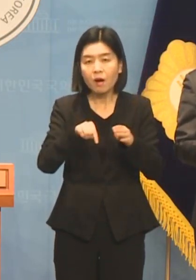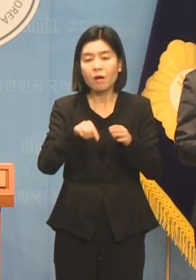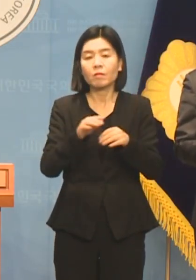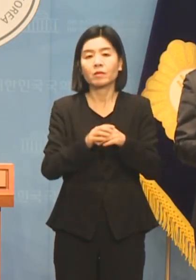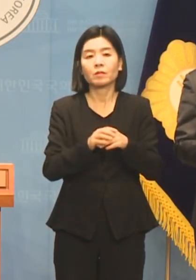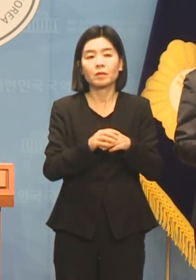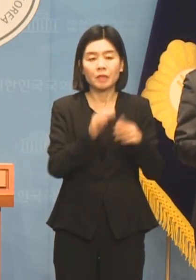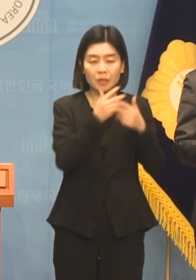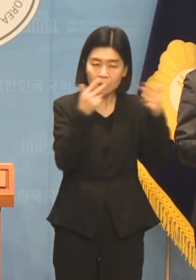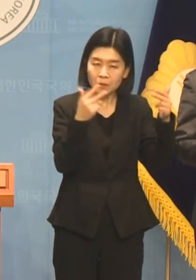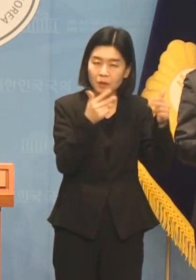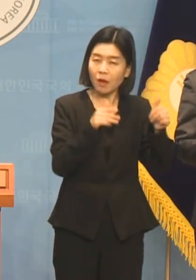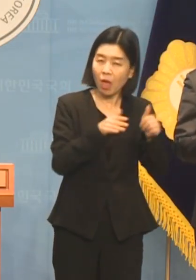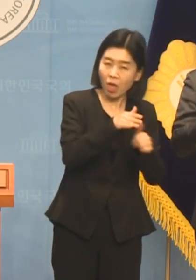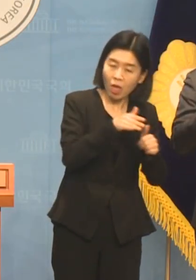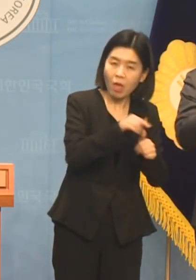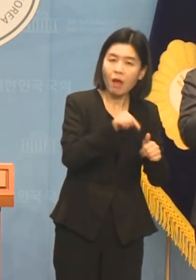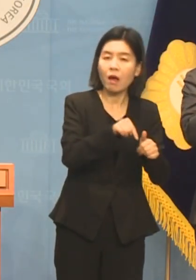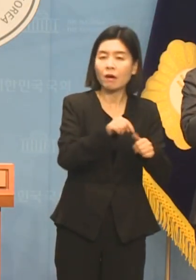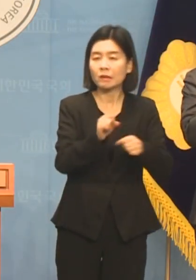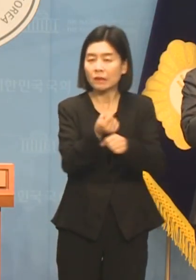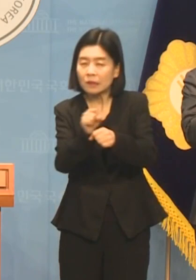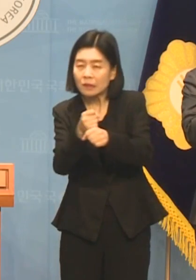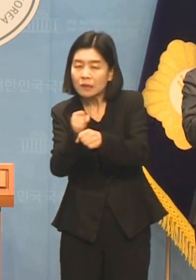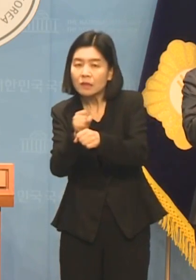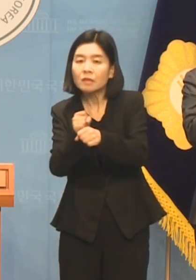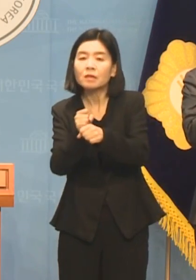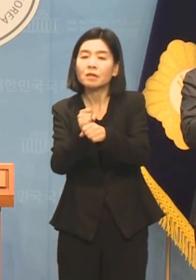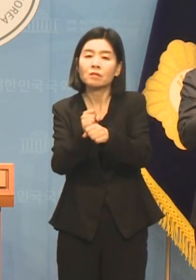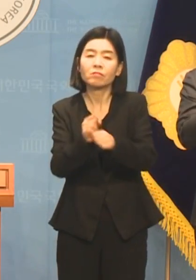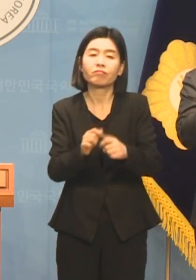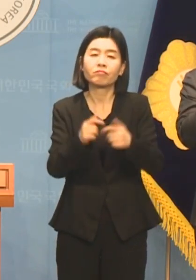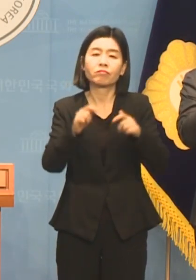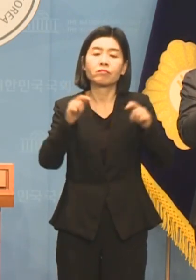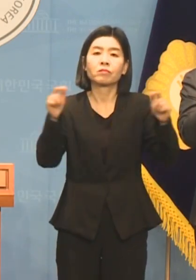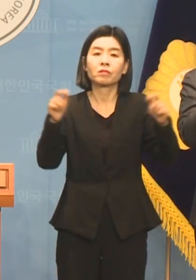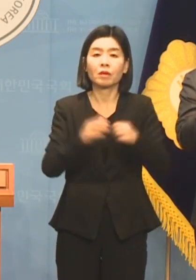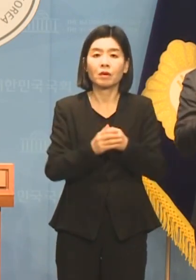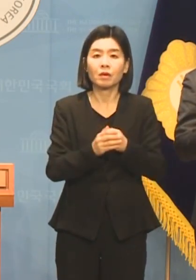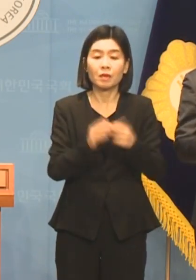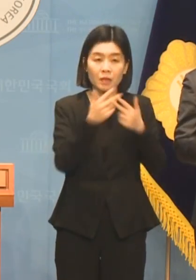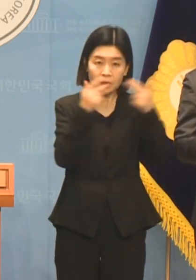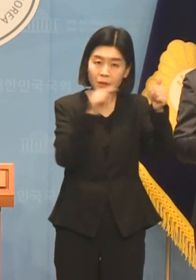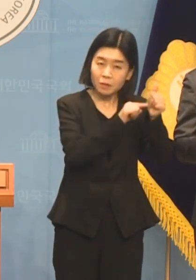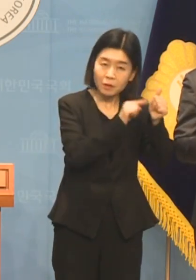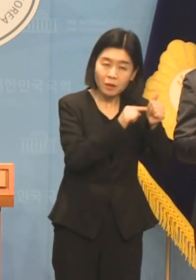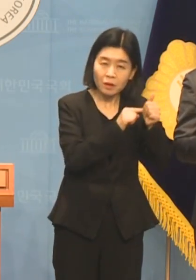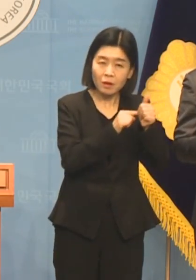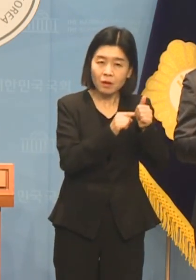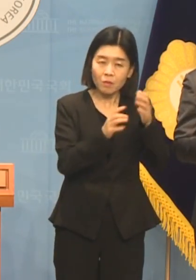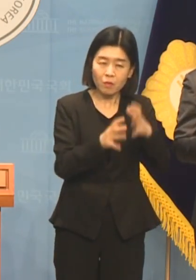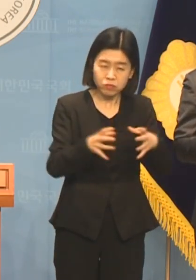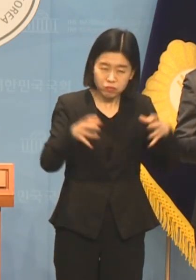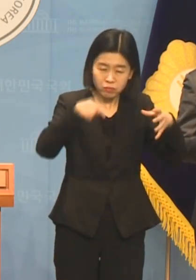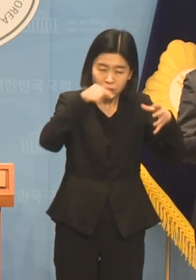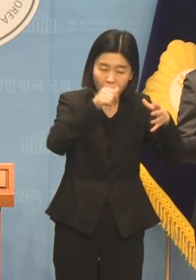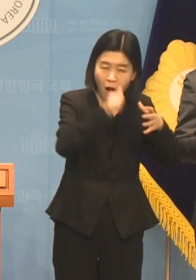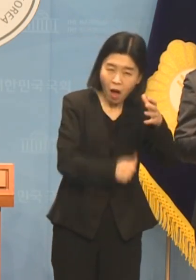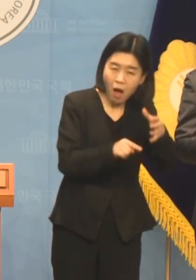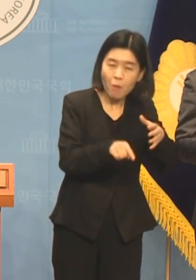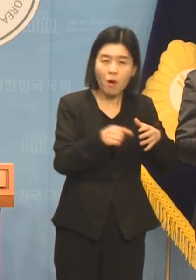대표를 악마하려는 움직임이 크게 달하고 있습니다. 이재명 대표를 드럼통, 살인, 미수, 전과범